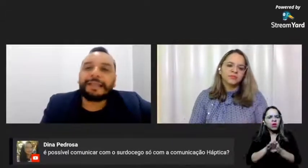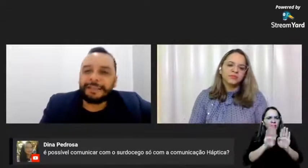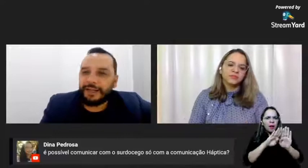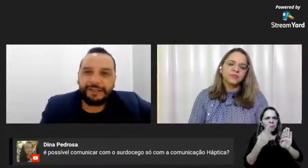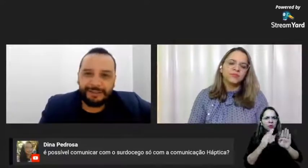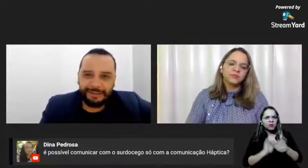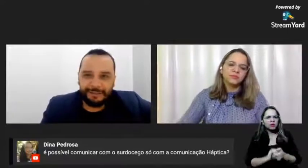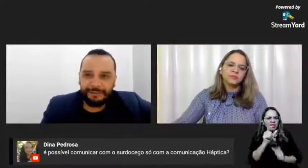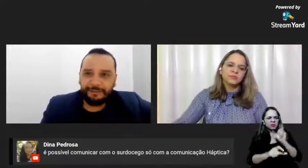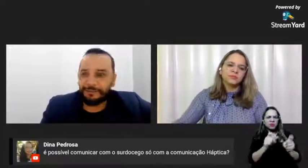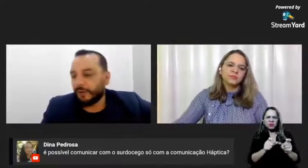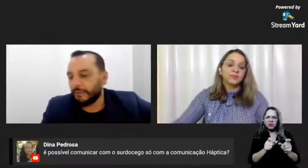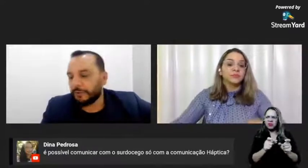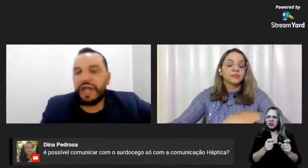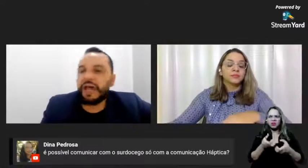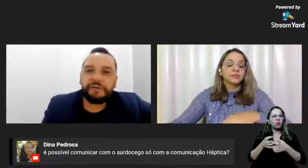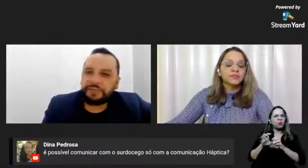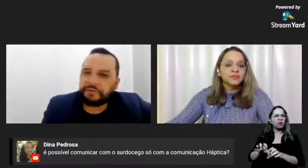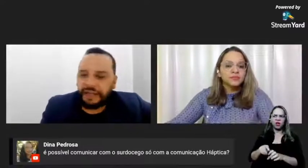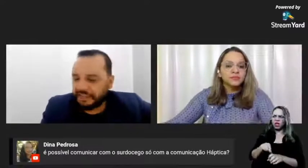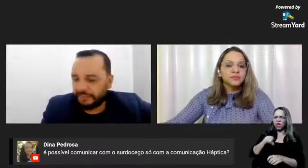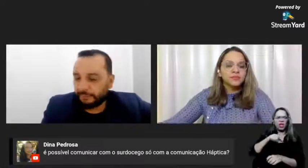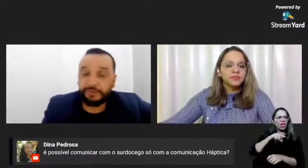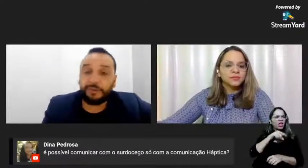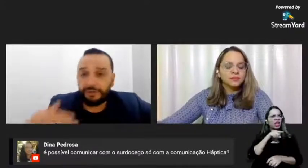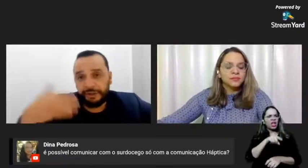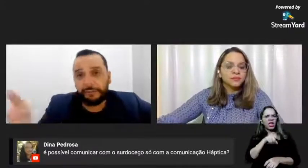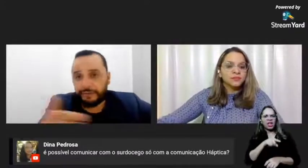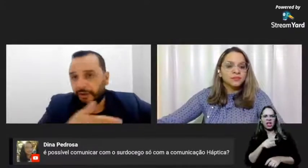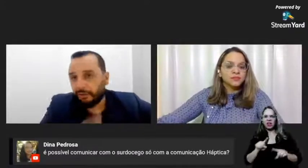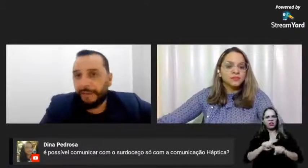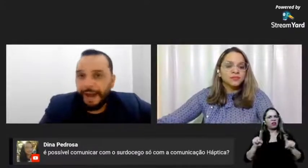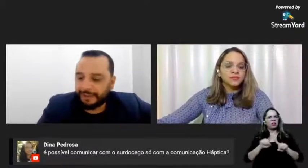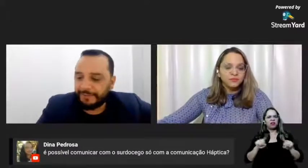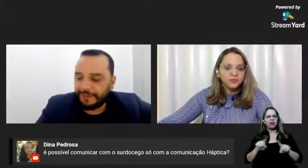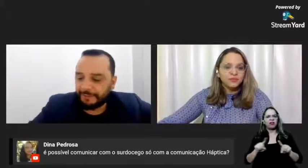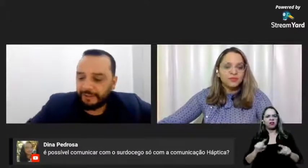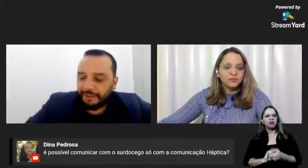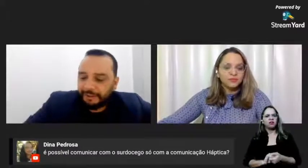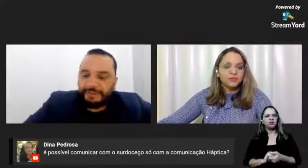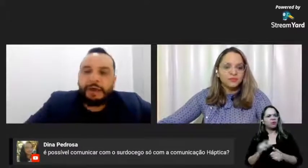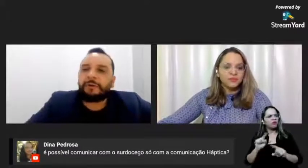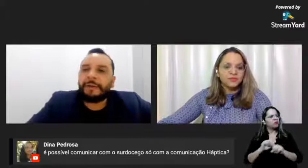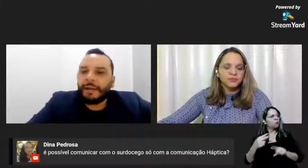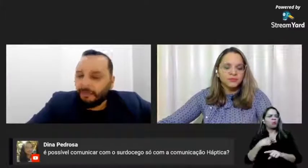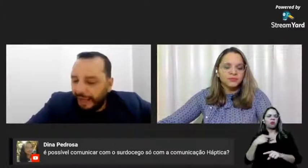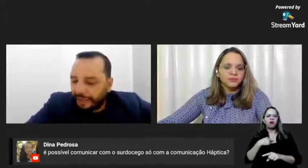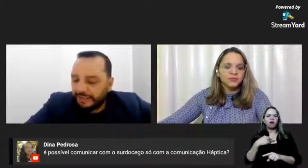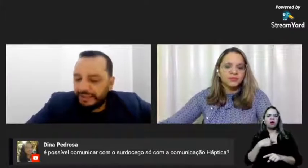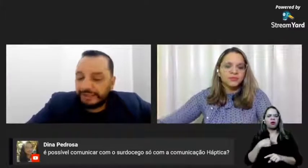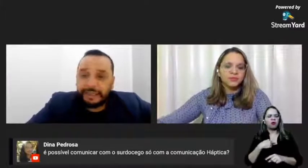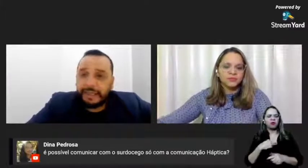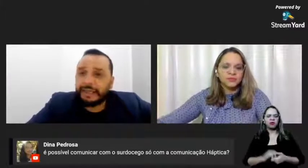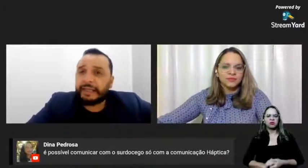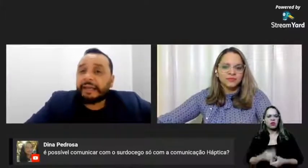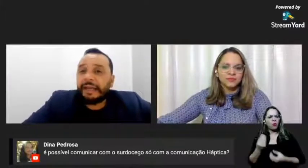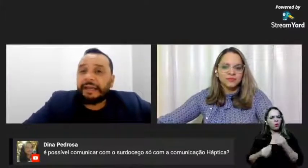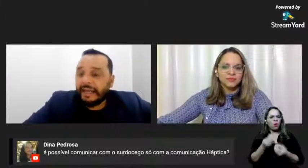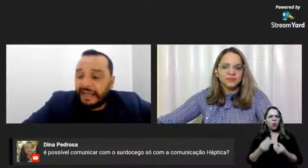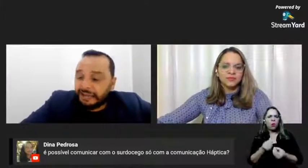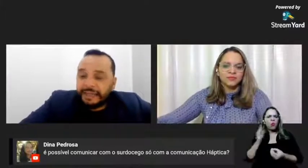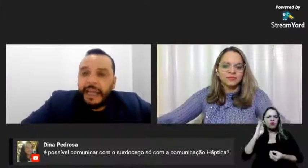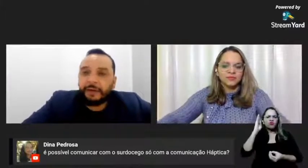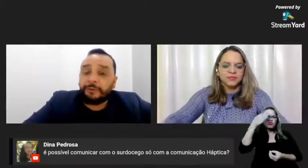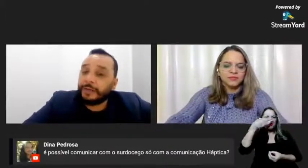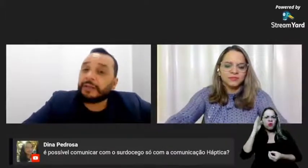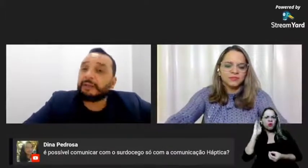não queria deixar ele descer. O pessoal falou, não, ele não vai descer. O pessoal que eu digo, o pessoal do parque mesmo. Não, como é que um cara vai descer?